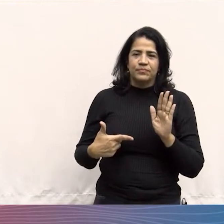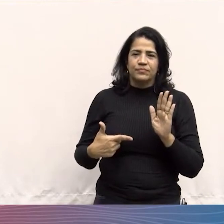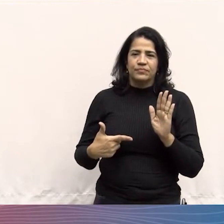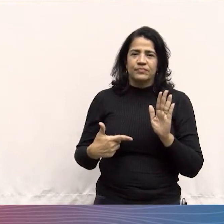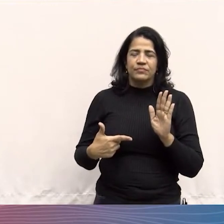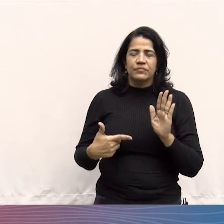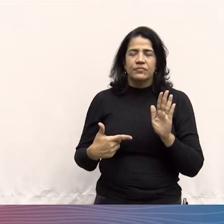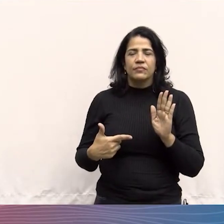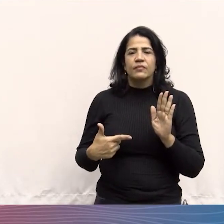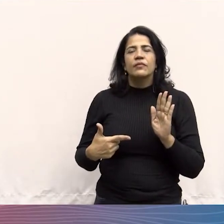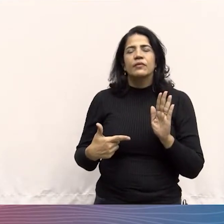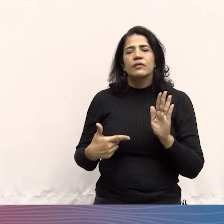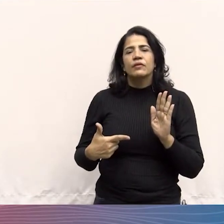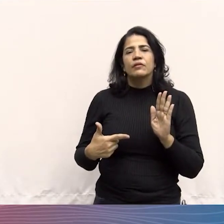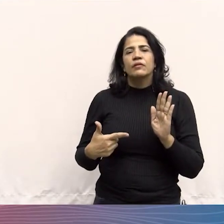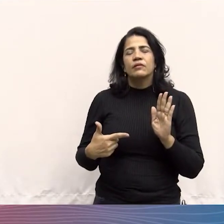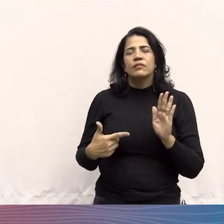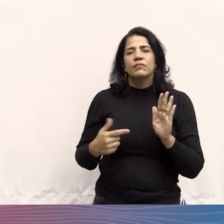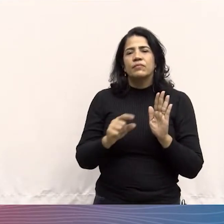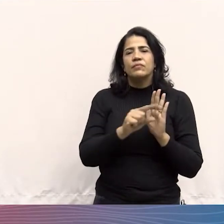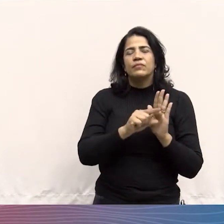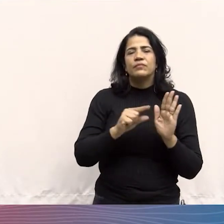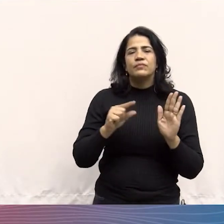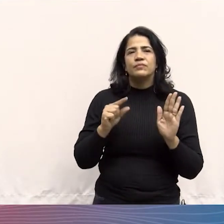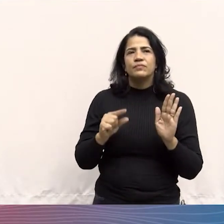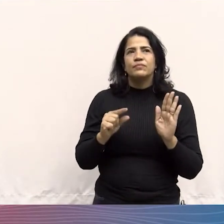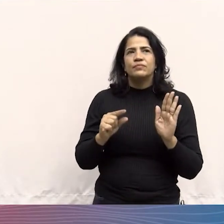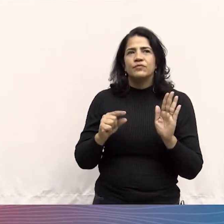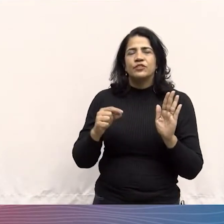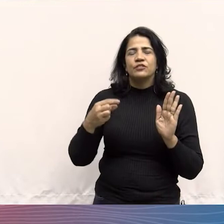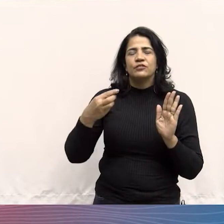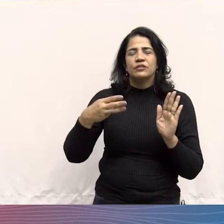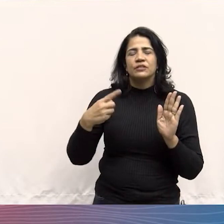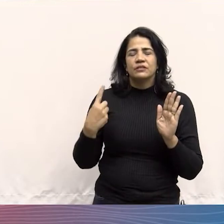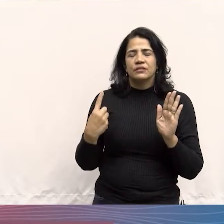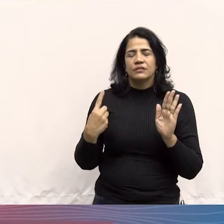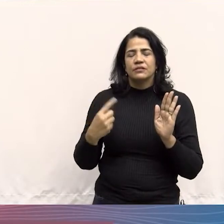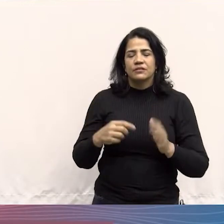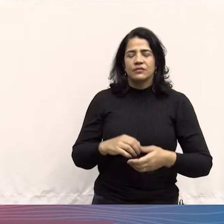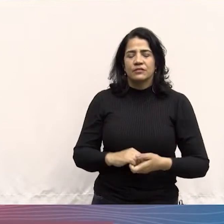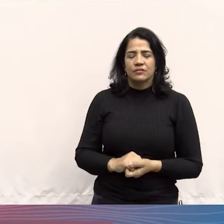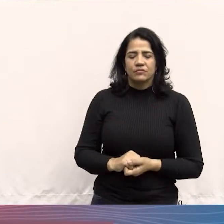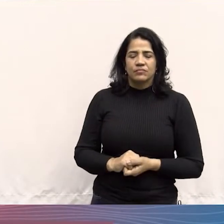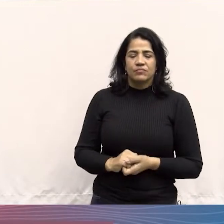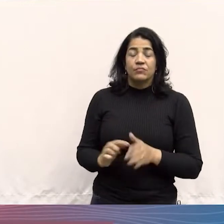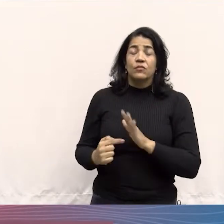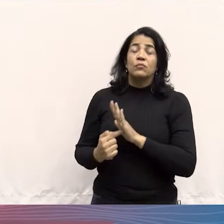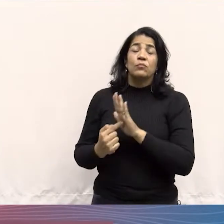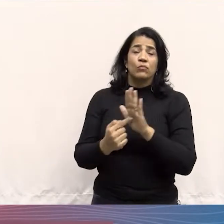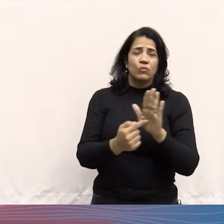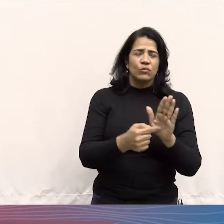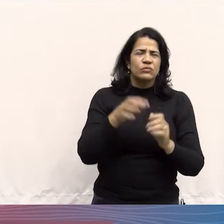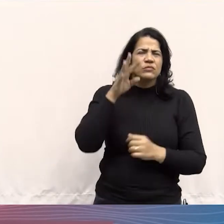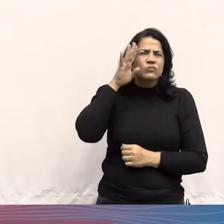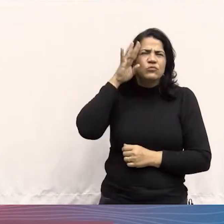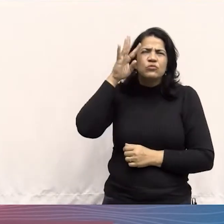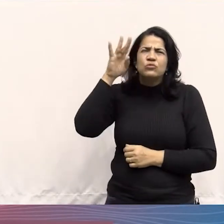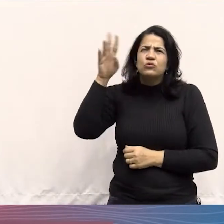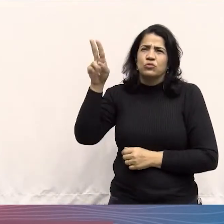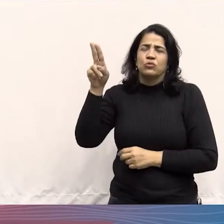Daniel capítulo 2, versículo 31. Ele fala do sonho que